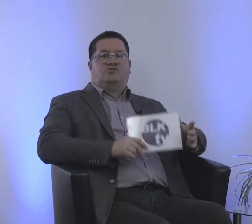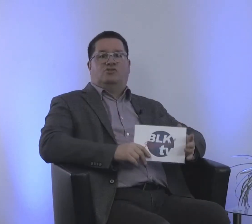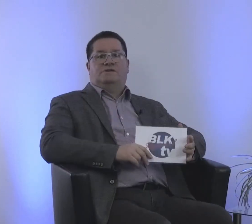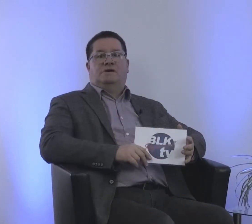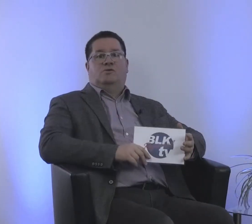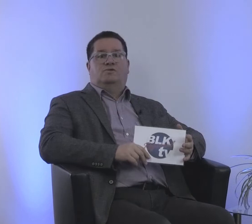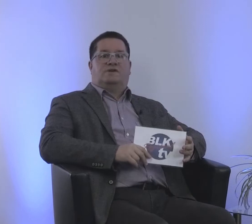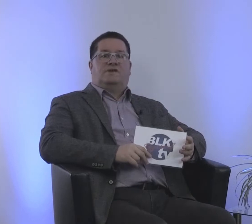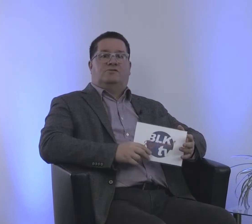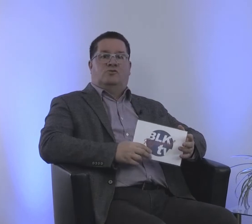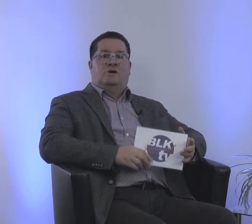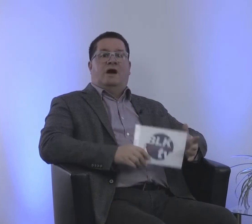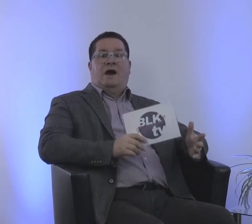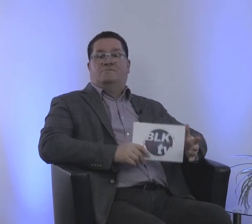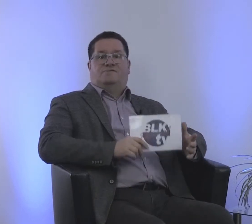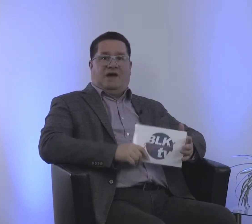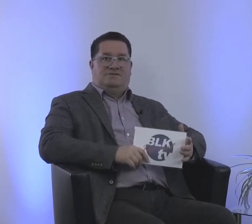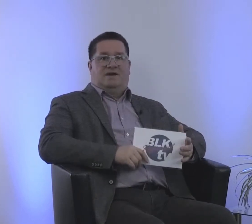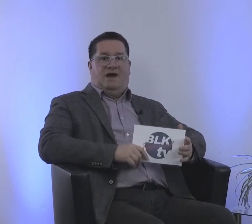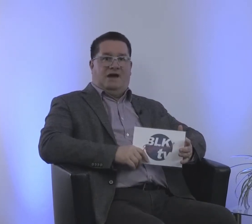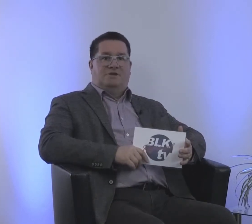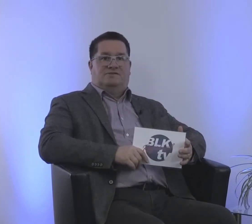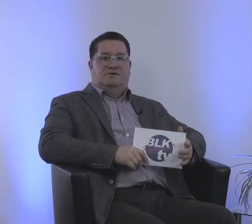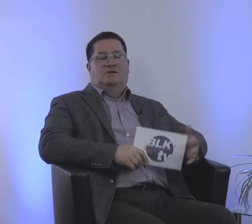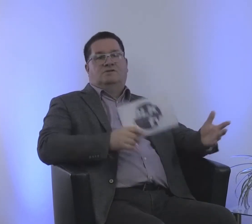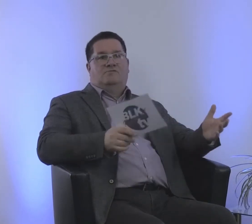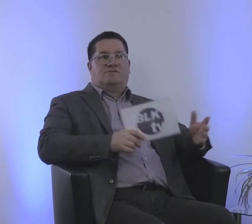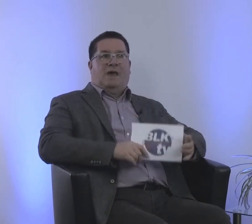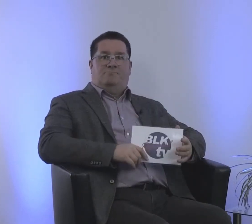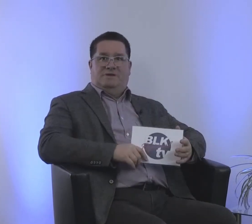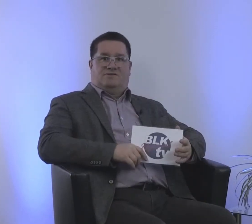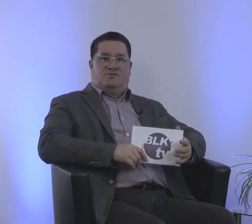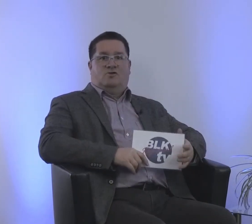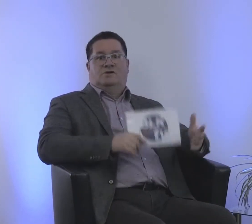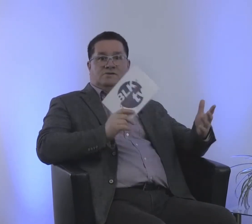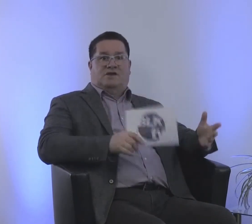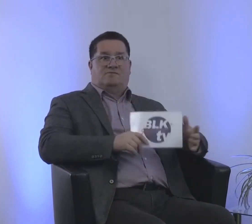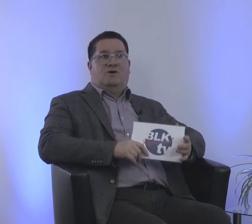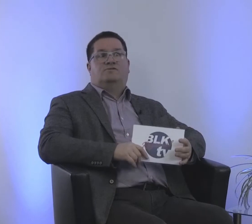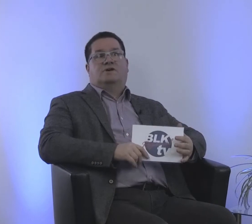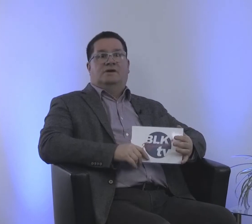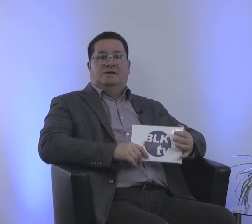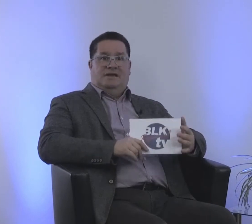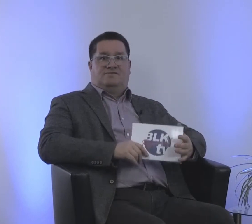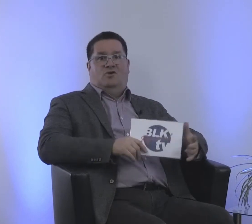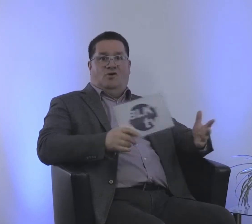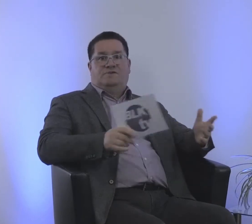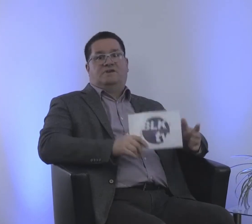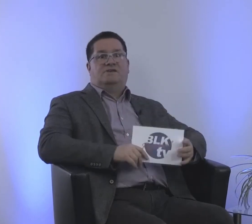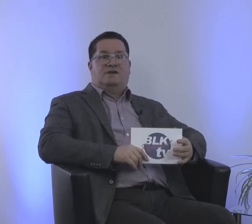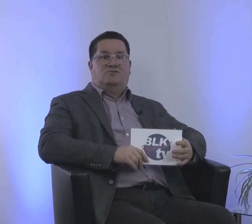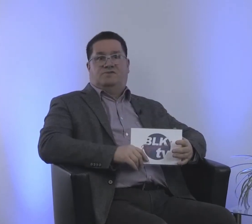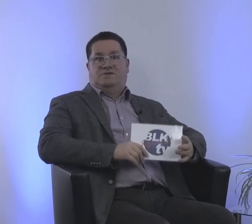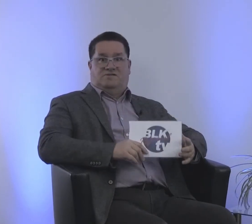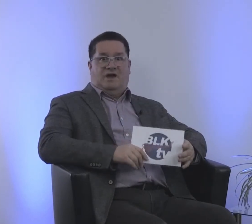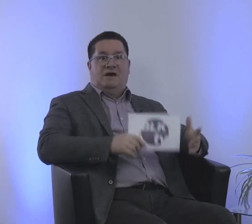Ja, und das war sie schon wieder, unsere Sendung am Freitagabend. Ja, und was bleibt mir jetzt noch? Das war unsere letzte